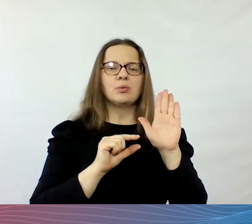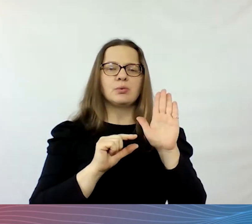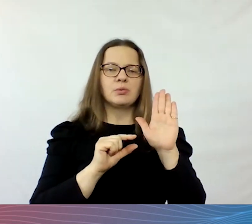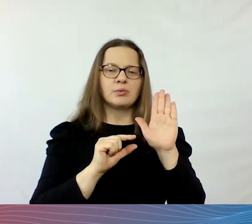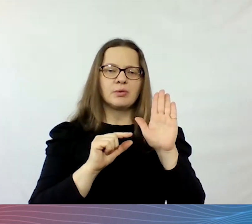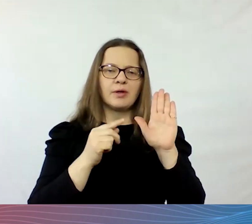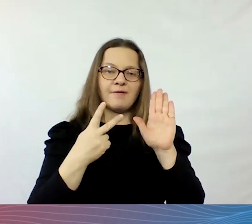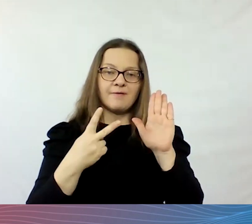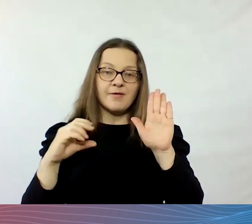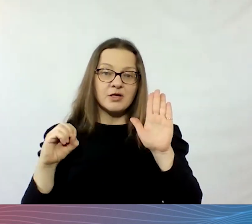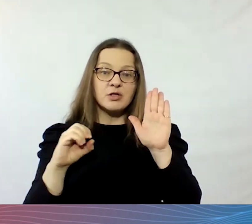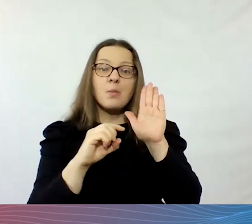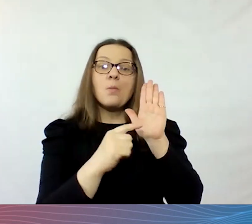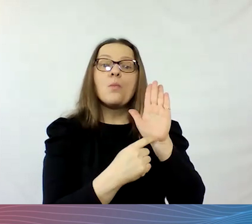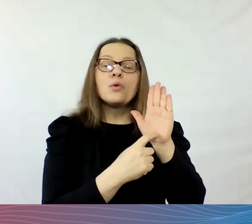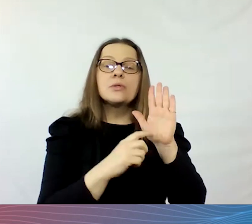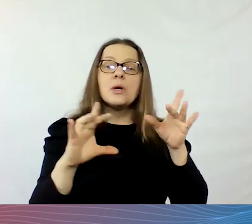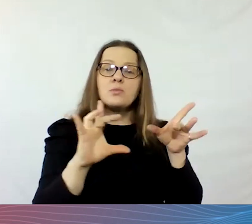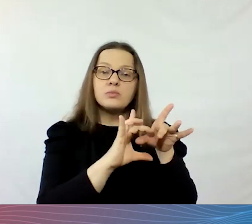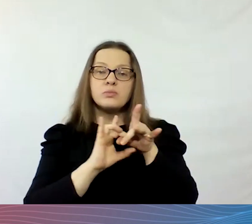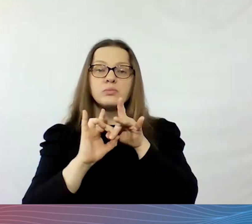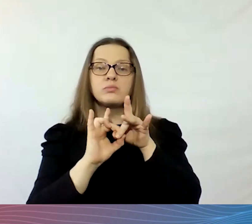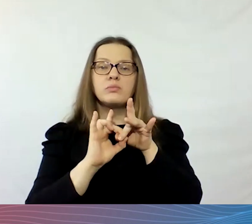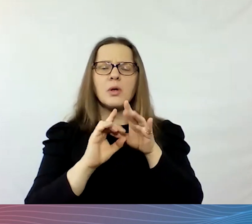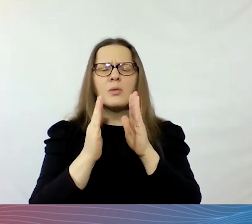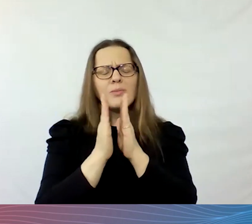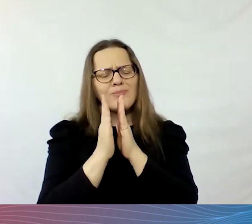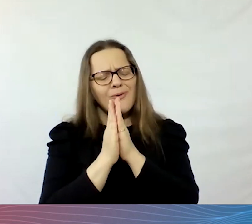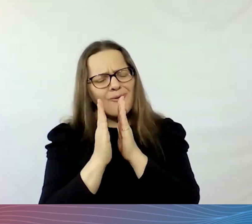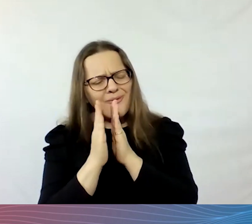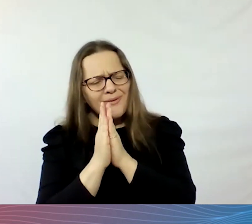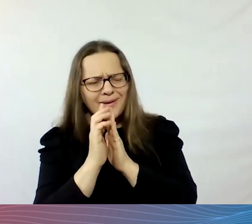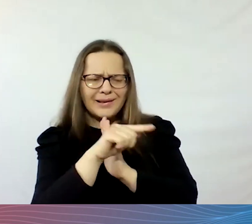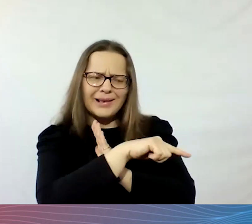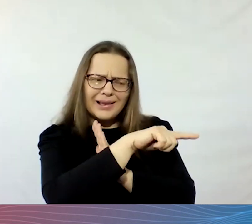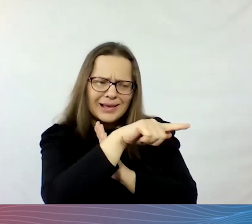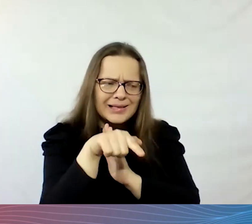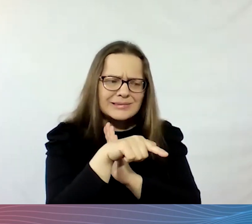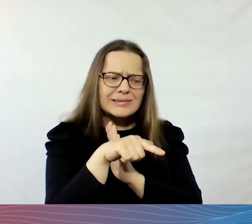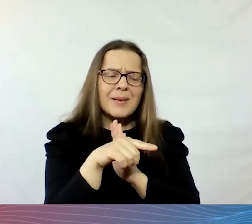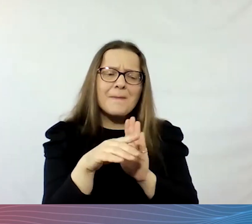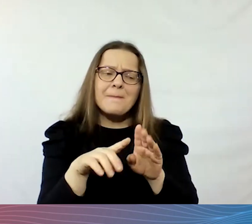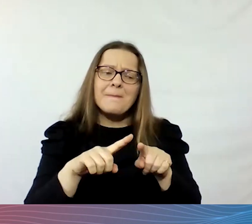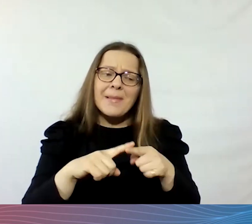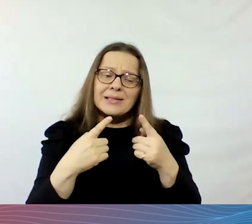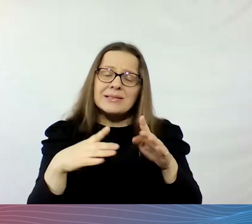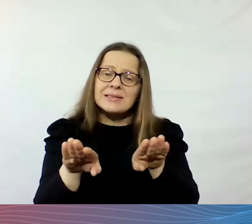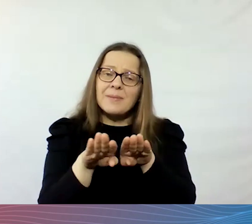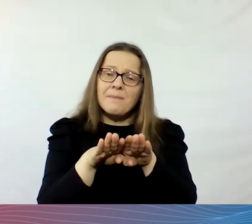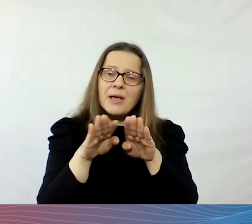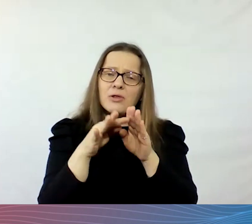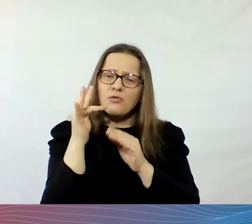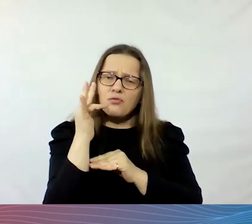20 diz assim: não rogo somente por estes, mas também por aqueles que vierem a crer em mim, por intermédio da